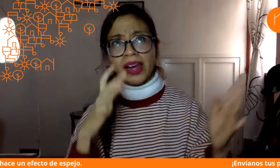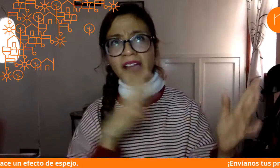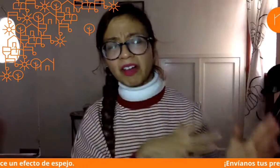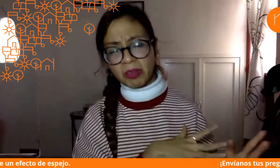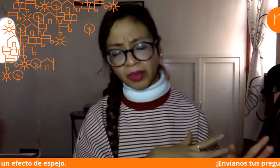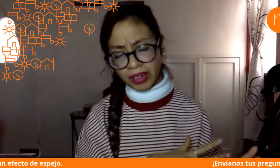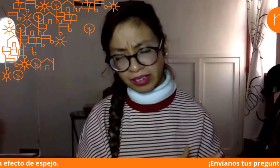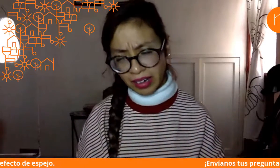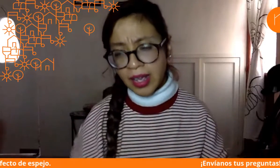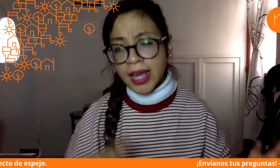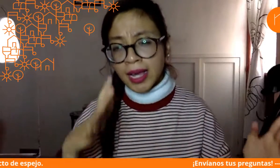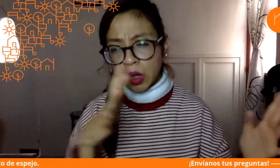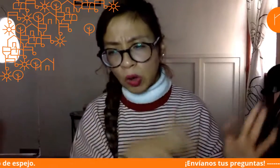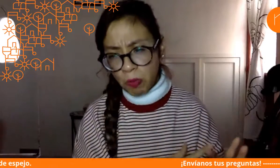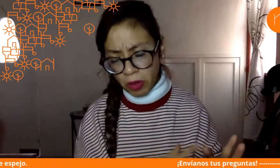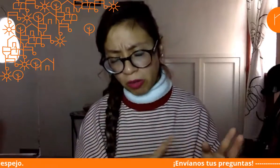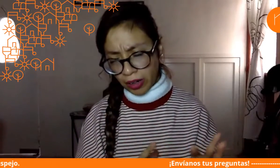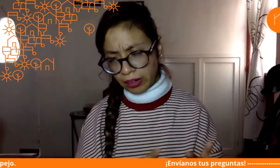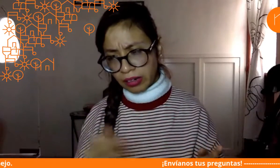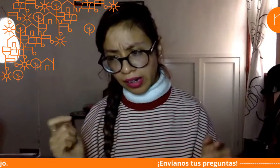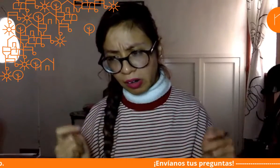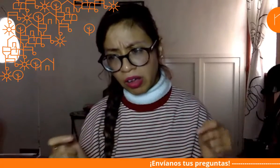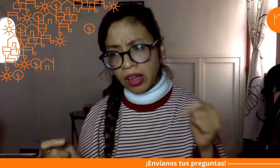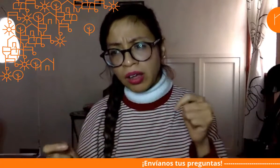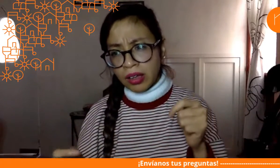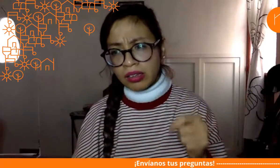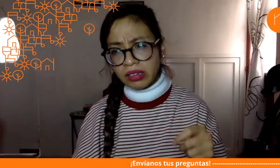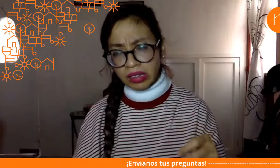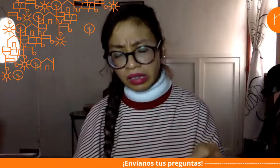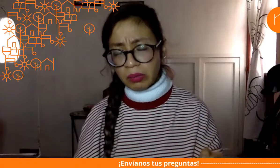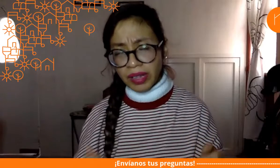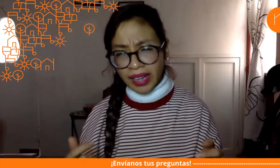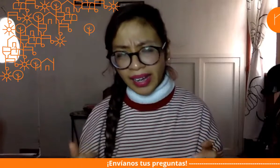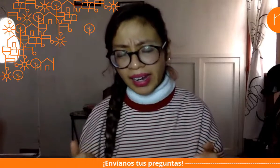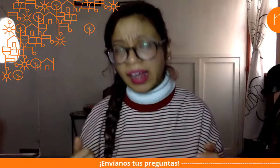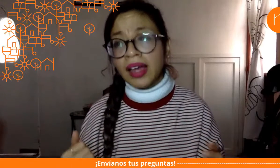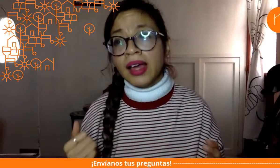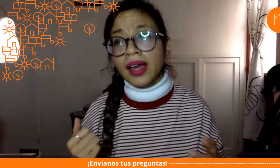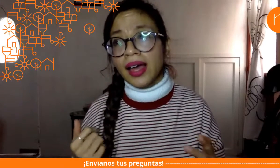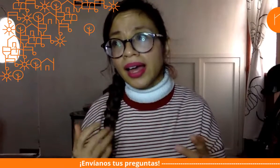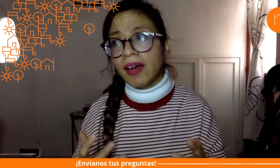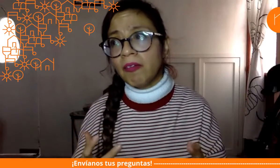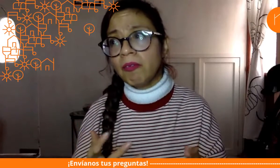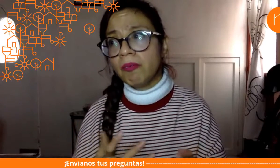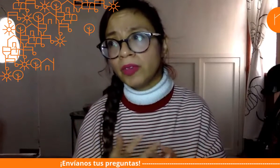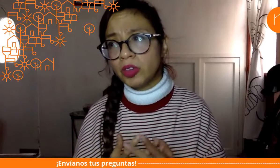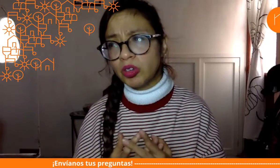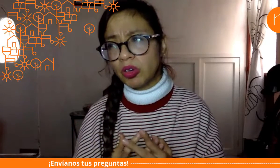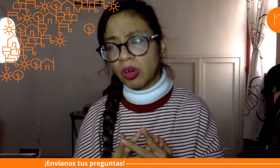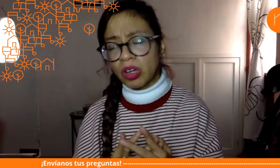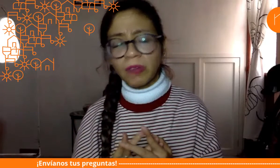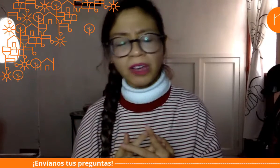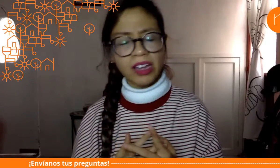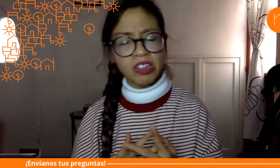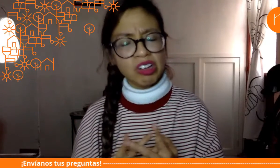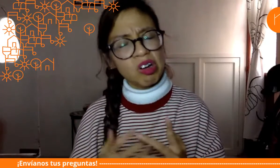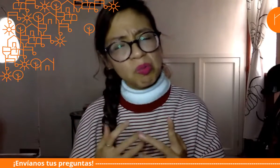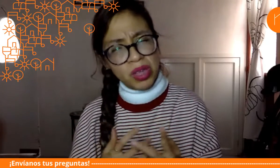palabras para ser configuradas a lengua de señas mexicana, su codificación